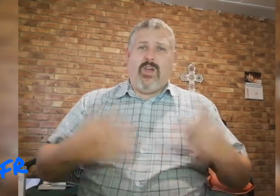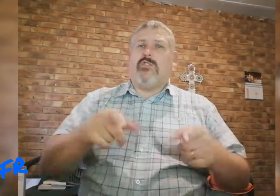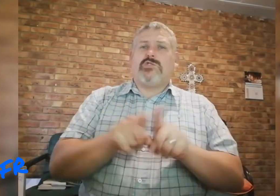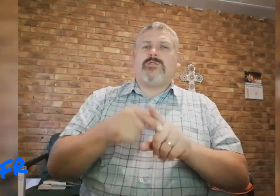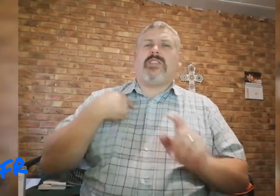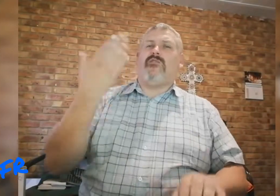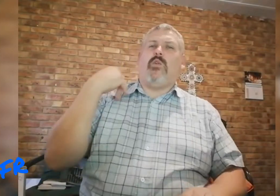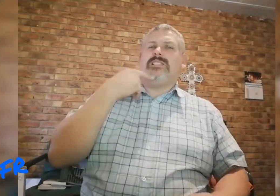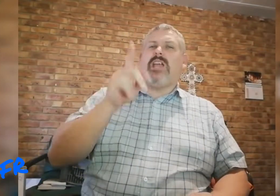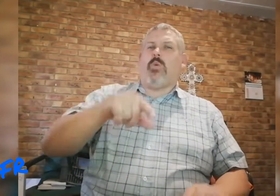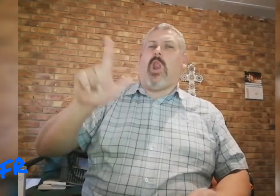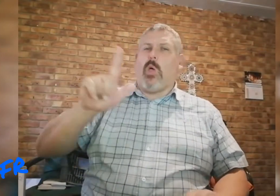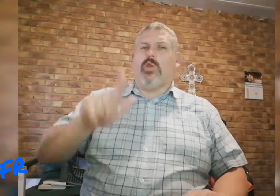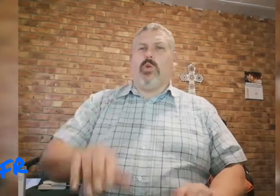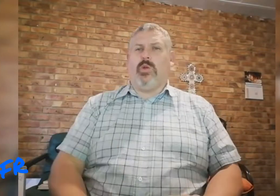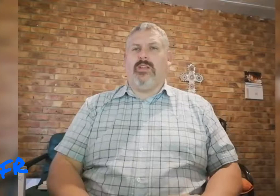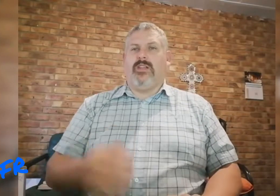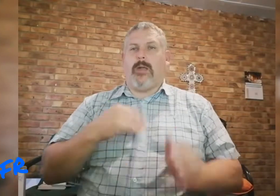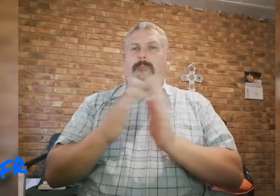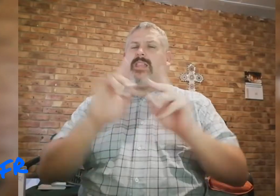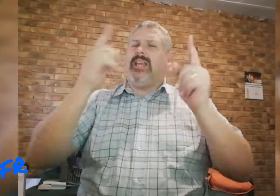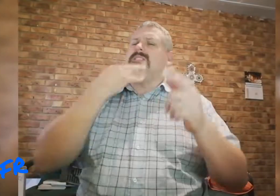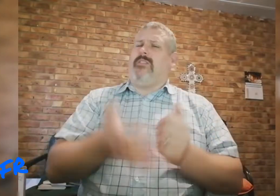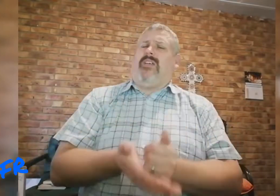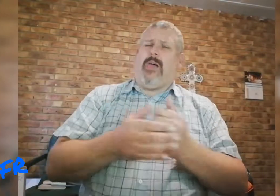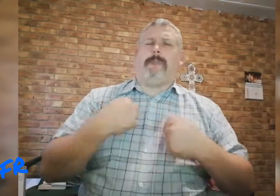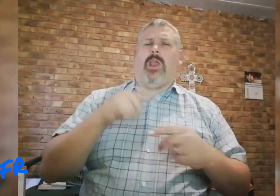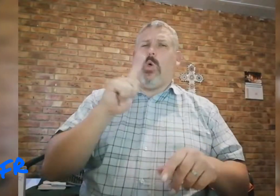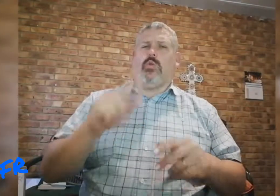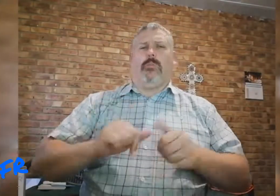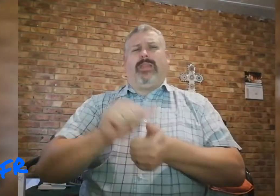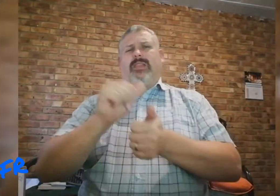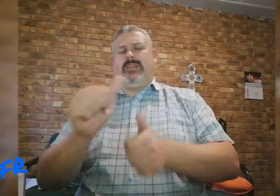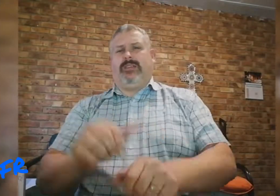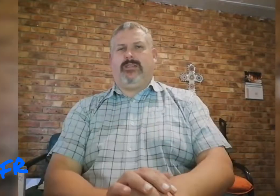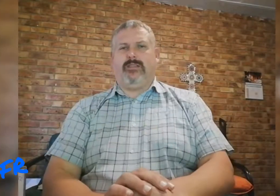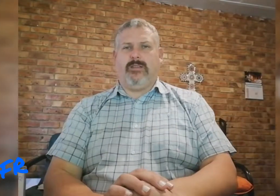O, soos wat ek ooit sê door Lotto, dat die Heer spreek, help my Lotto beter.